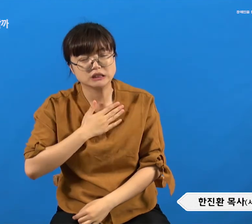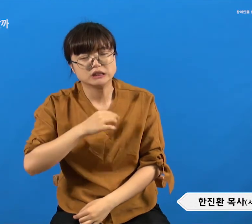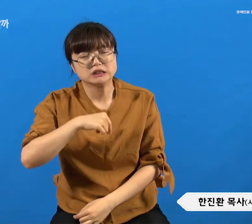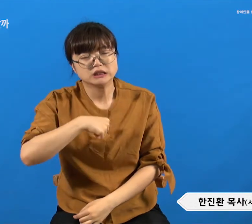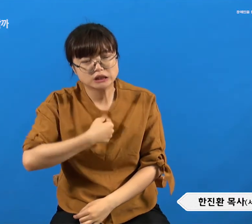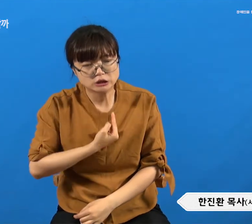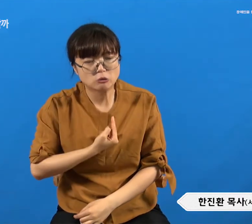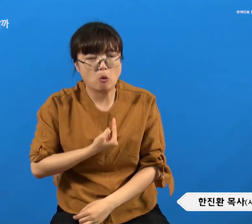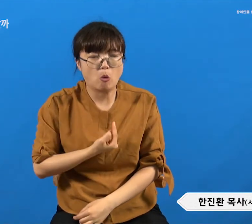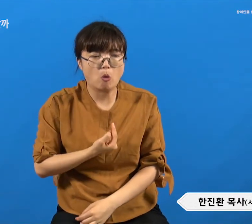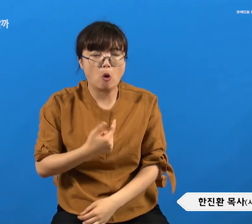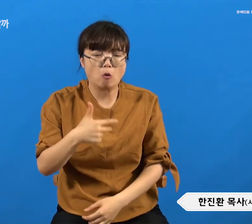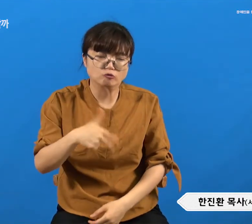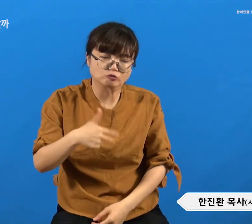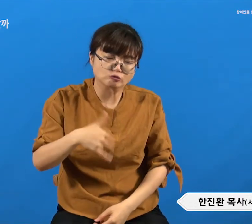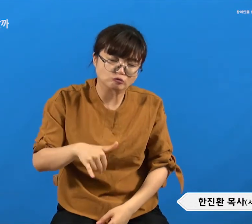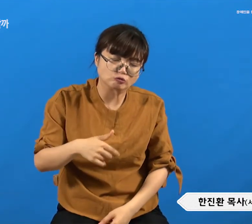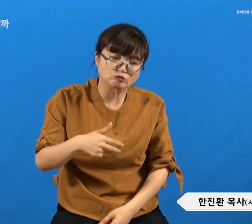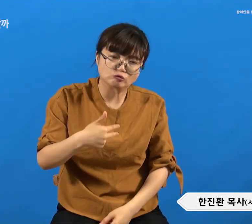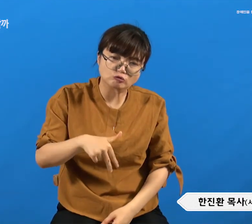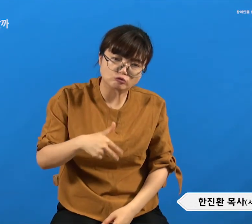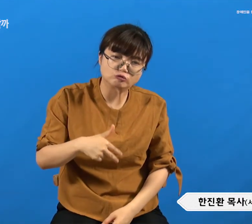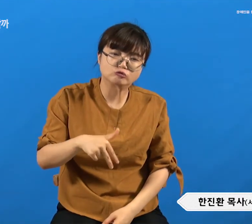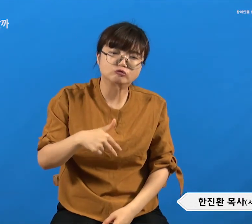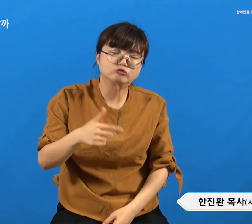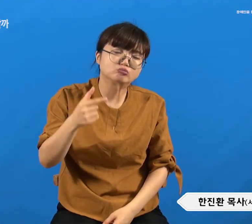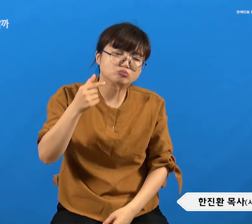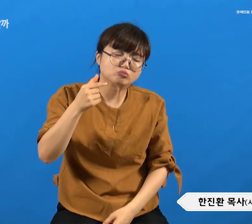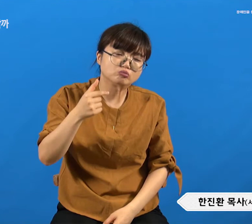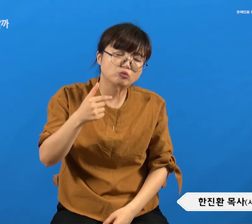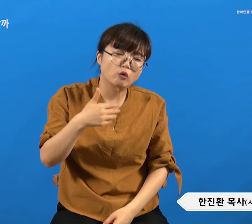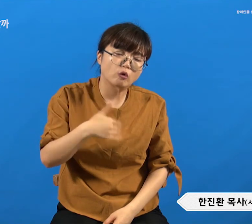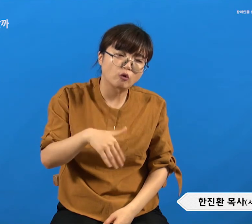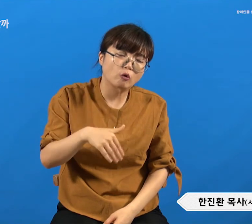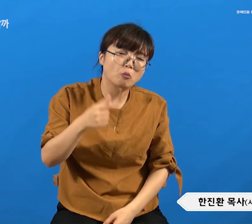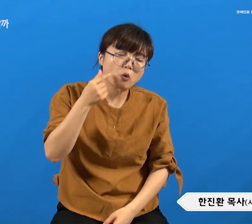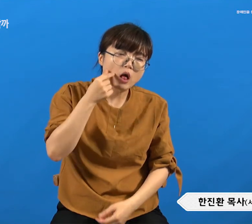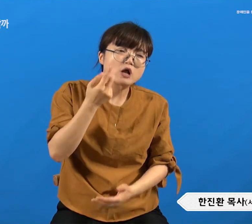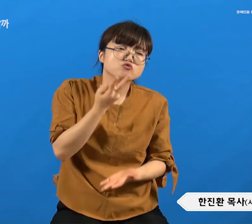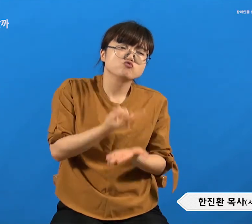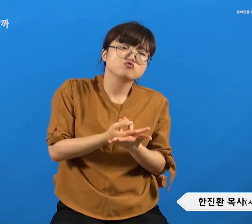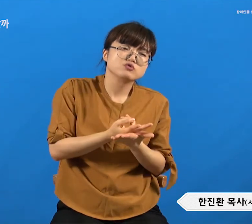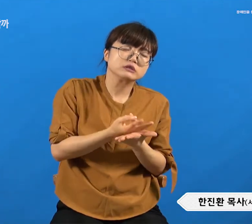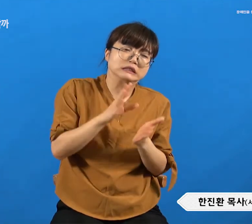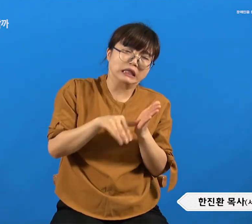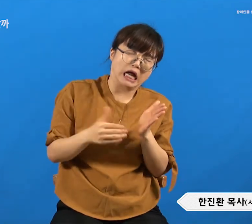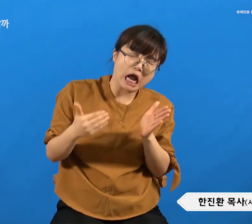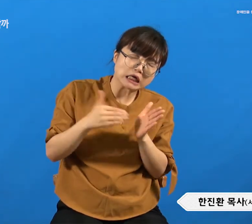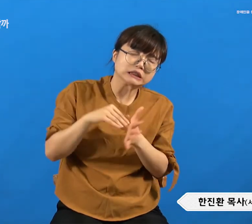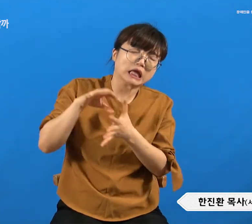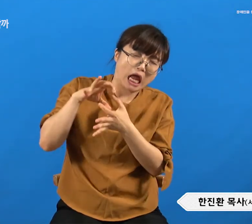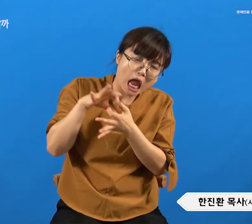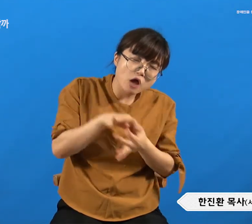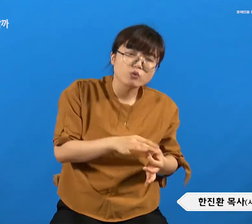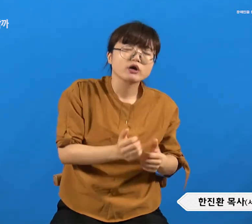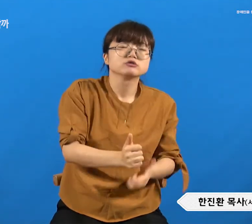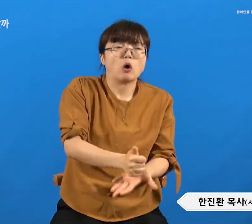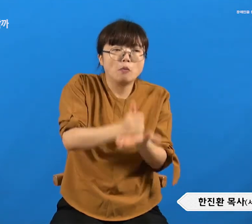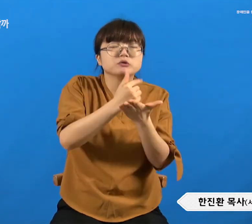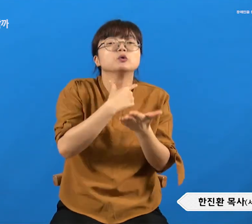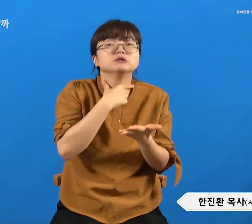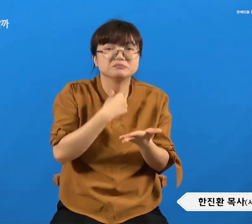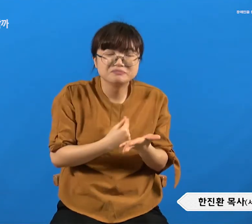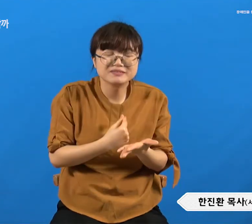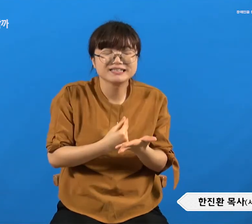대소변 받아낼 수 없는 날이 오기 전까지는 계속 여기에 있을 겁니다. 그러시는데